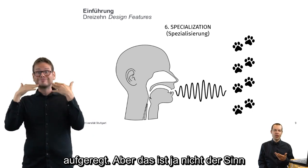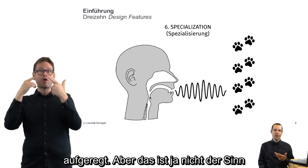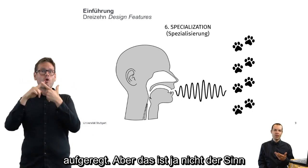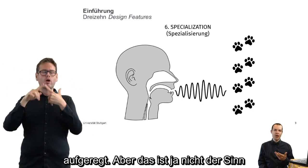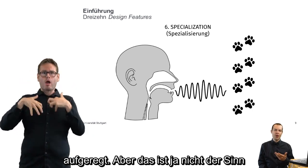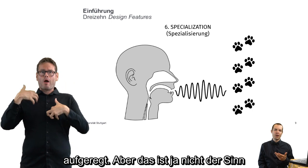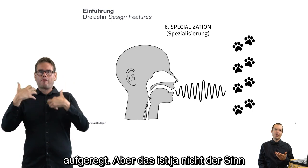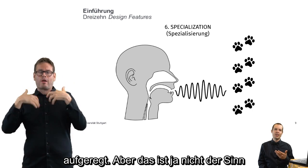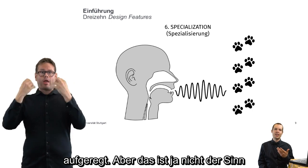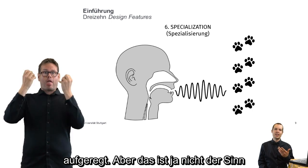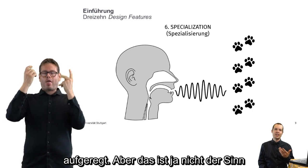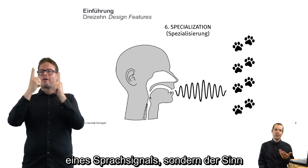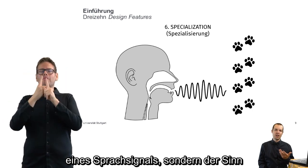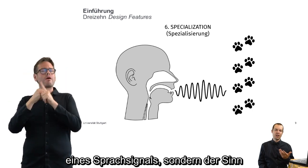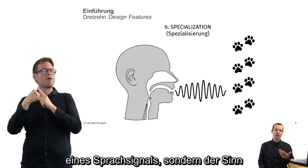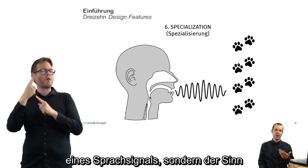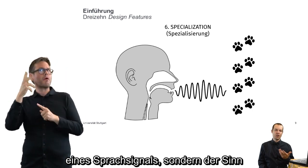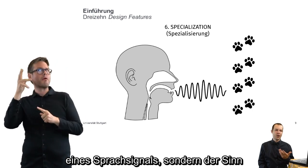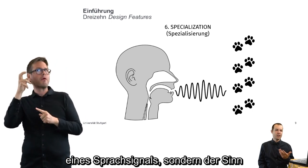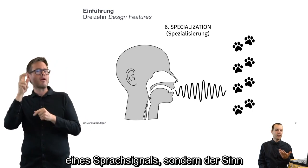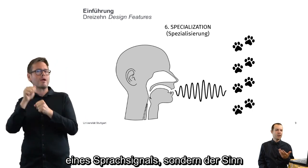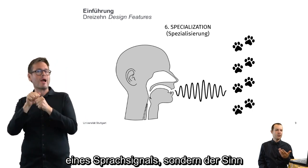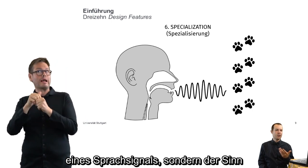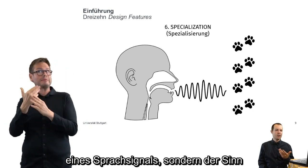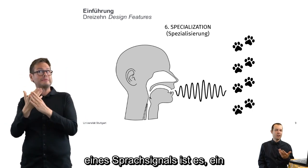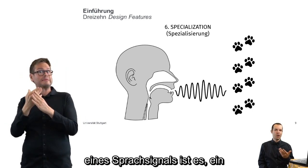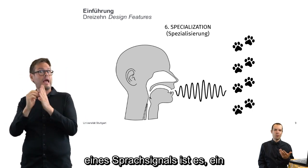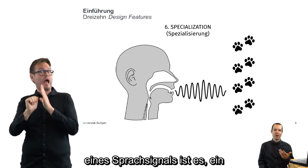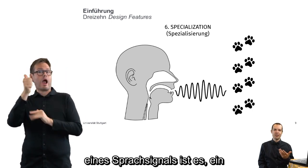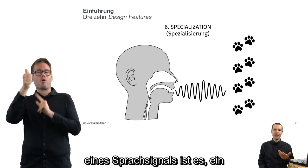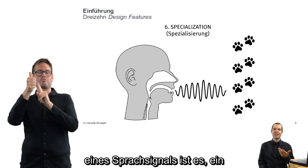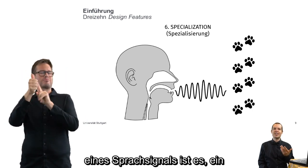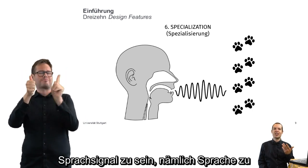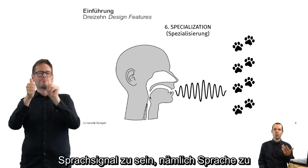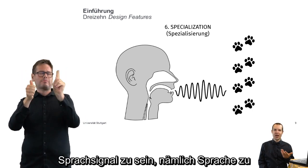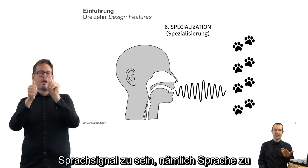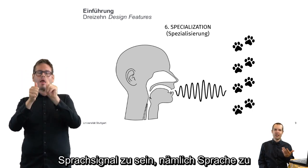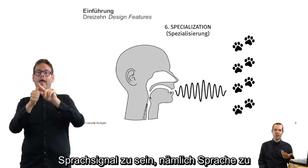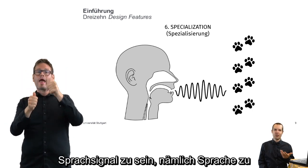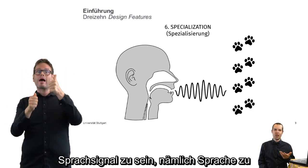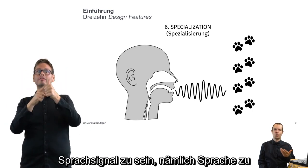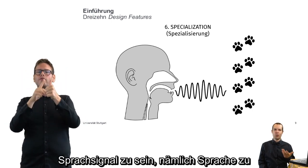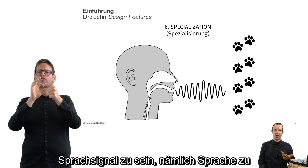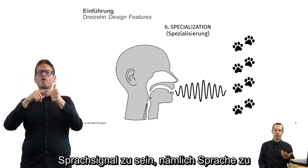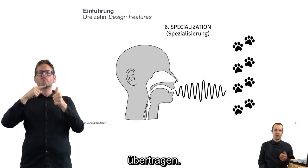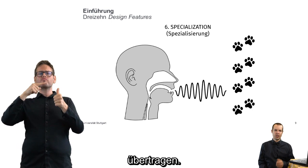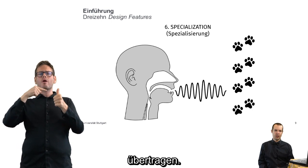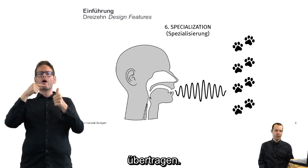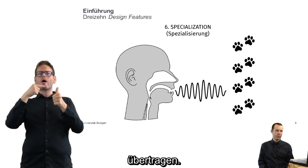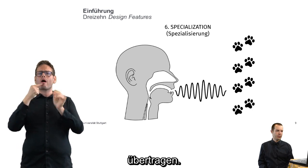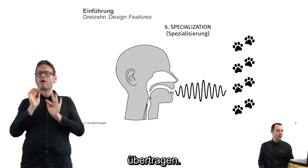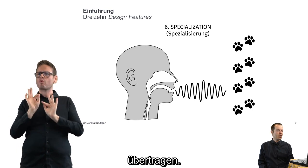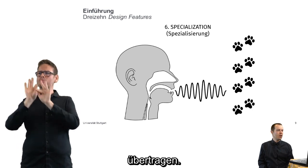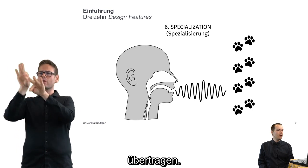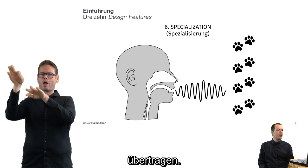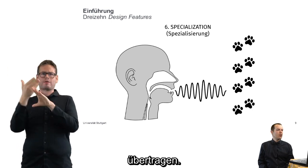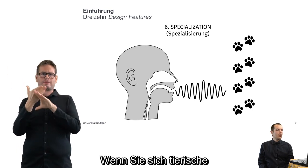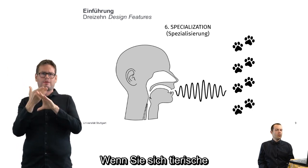aufgeregt. Aber das ist ja nicht der Sinn eines Sprachsignals, sondern der Sinn eines Sprachsignals ist es, ein Sprachsignal zu sein, nämlich Sprache zu übertragen.